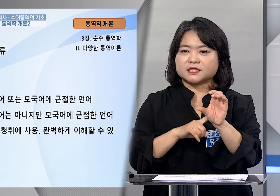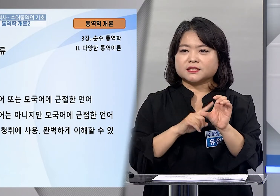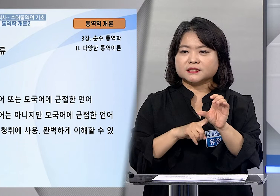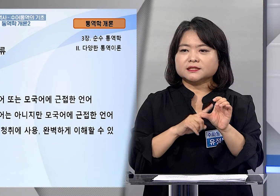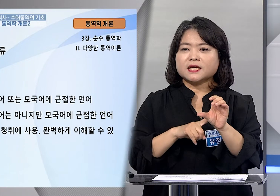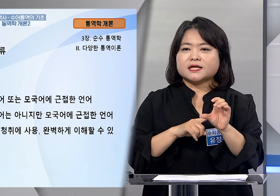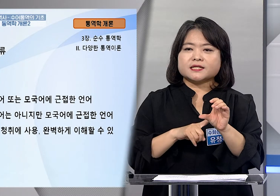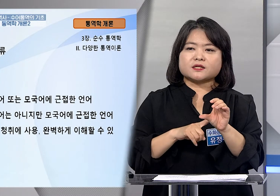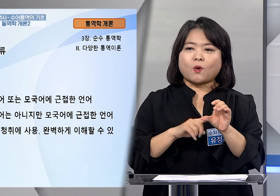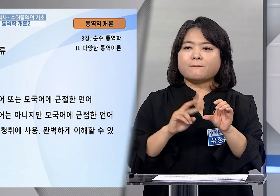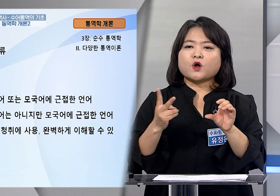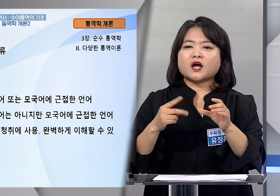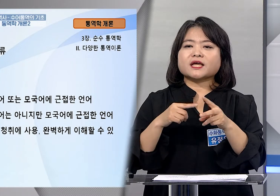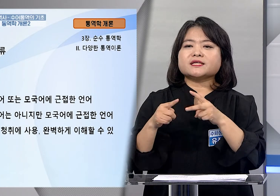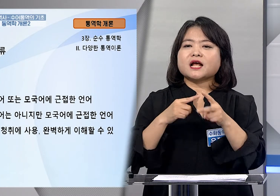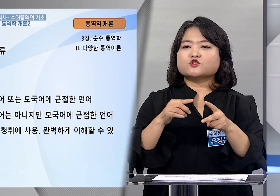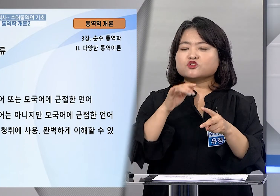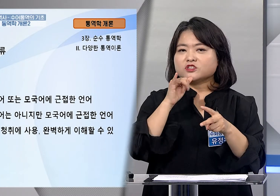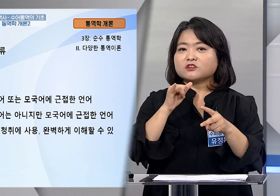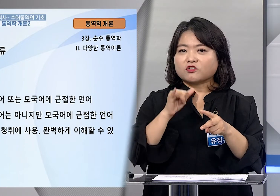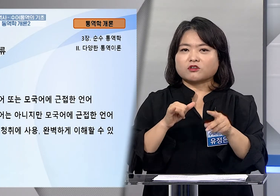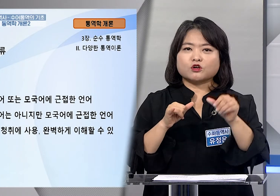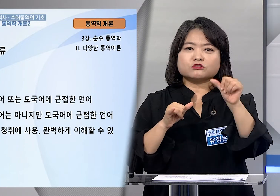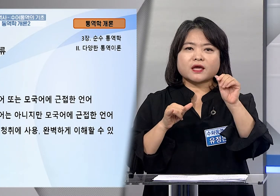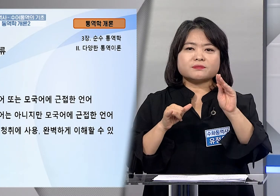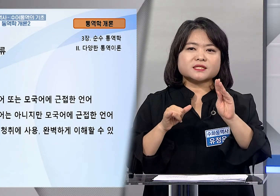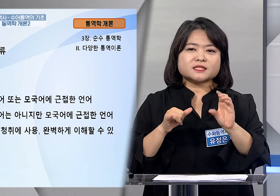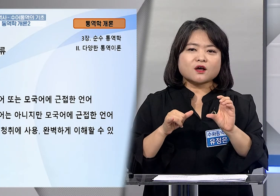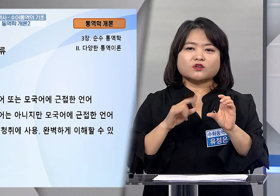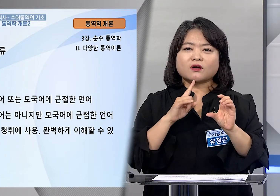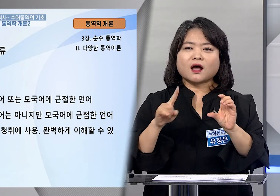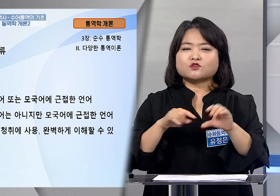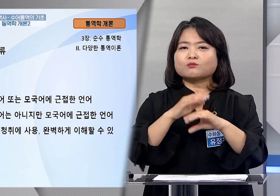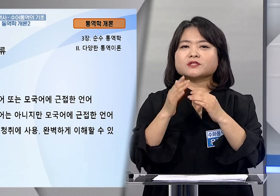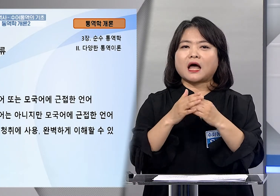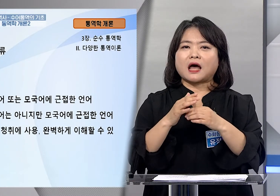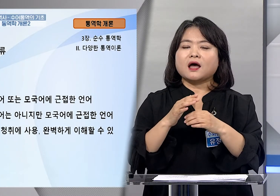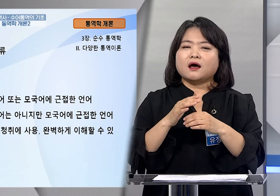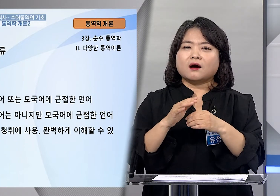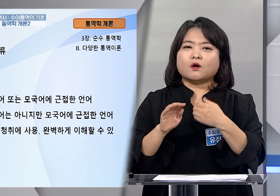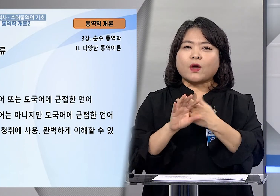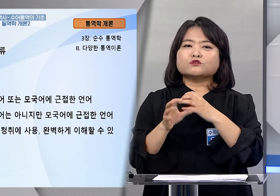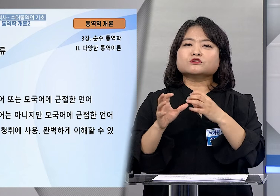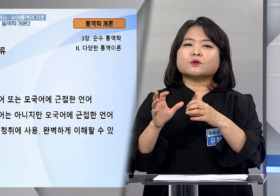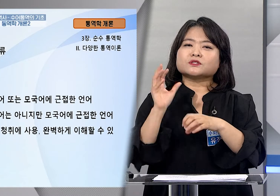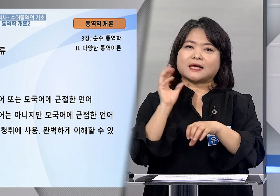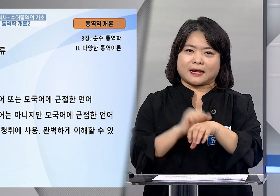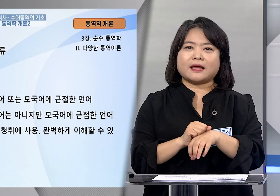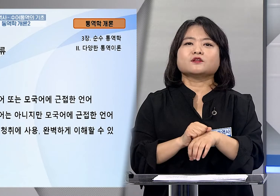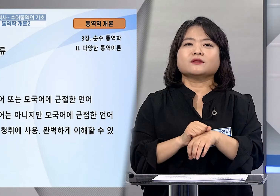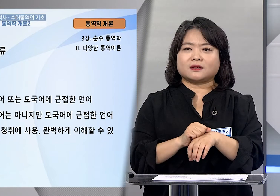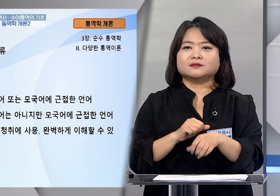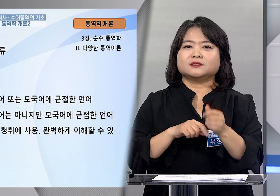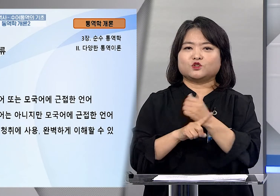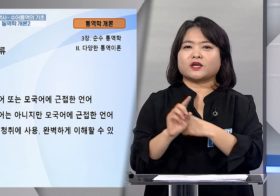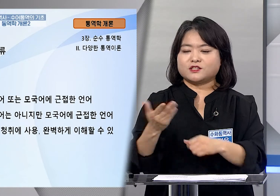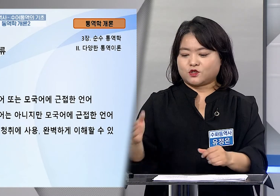C는 이제 완벽하게 이해할 수 있는 언어. 결국 A, B, C 언어가 전부 다 외국어로서 잘해야 된다는 뜻이 되겠죠.